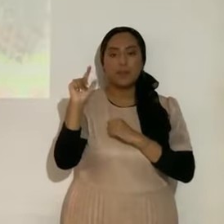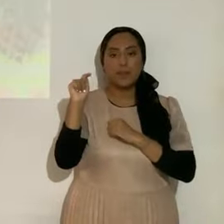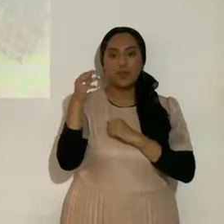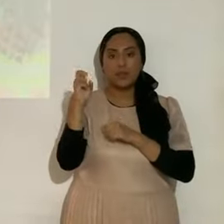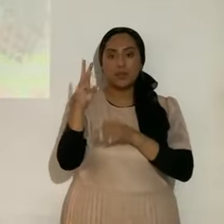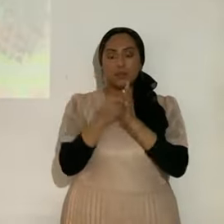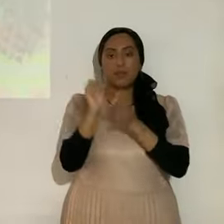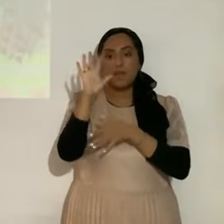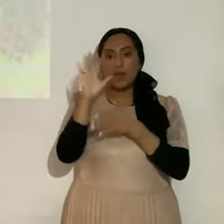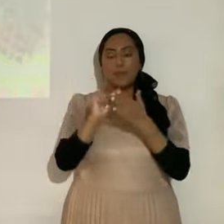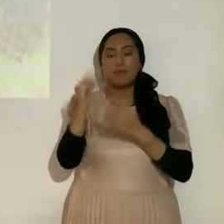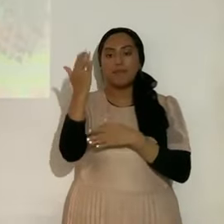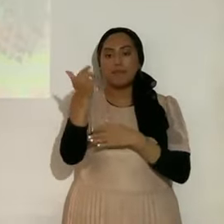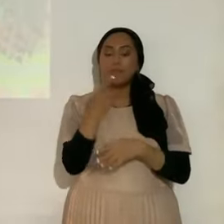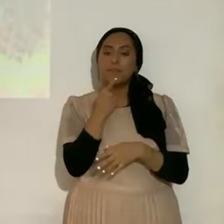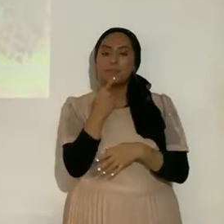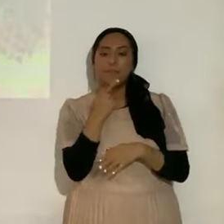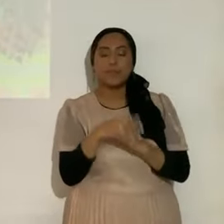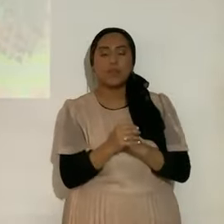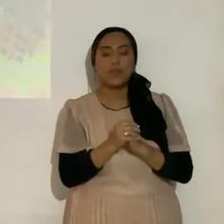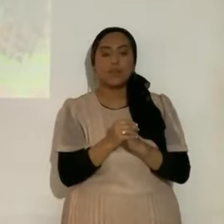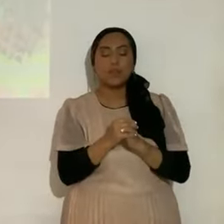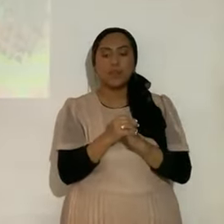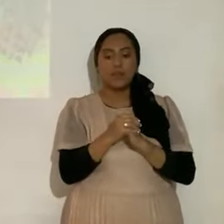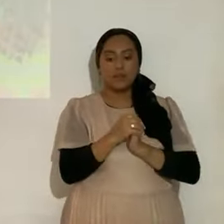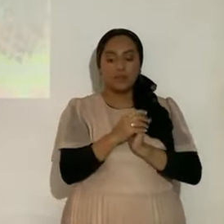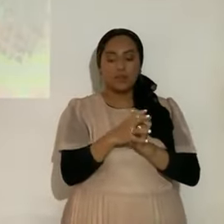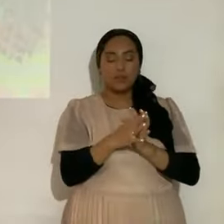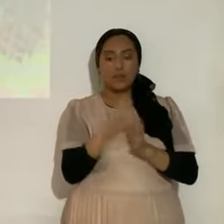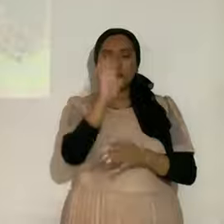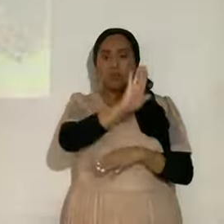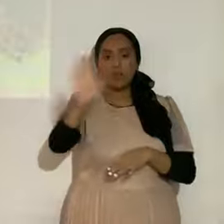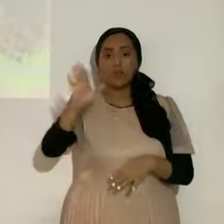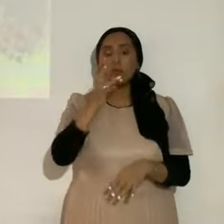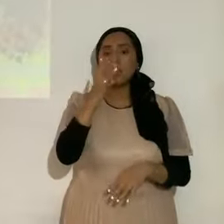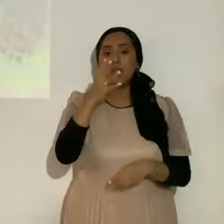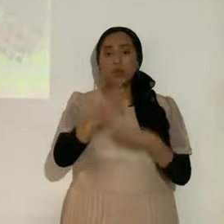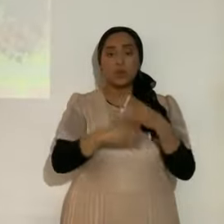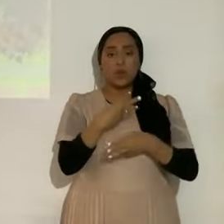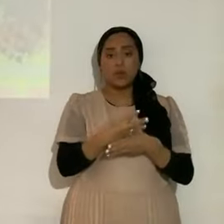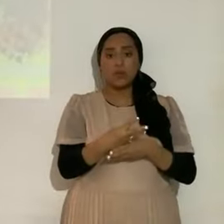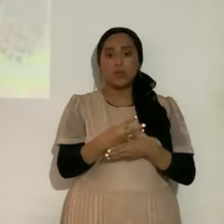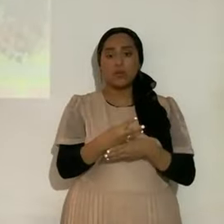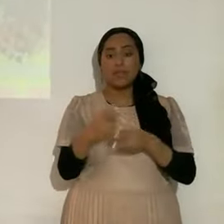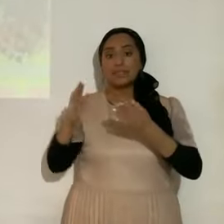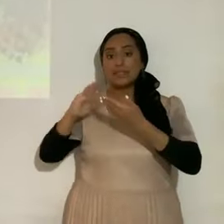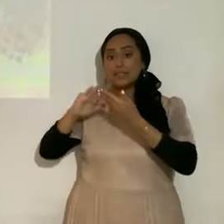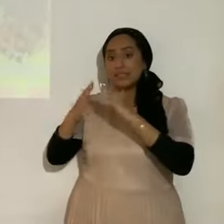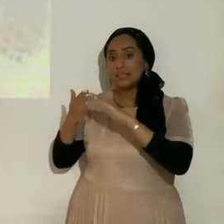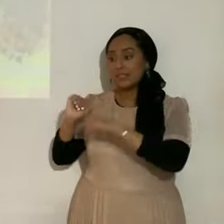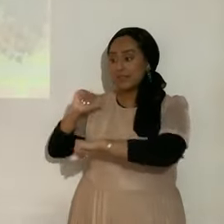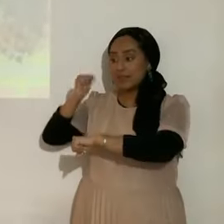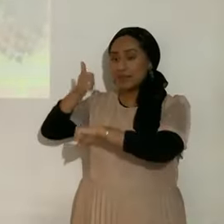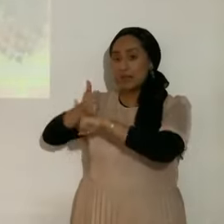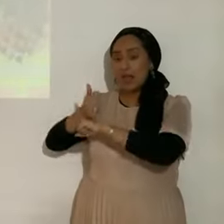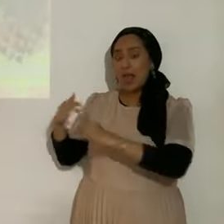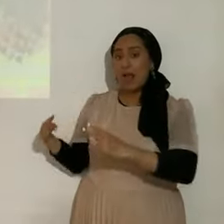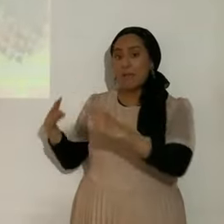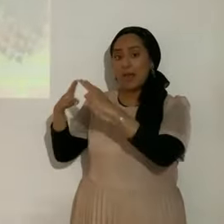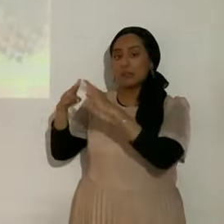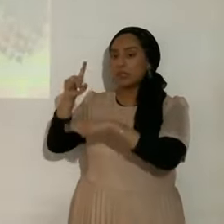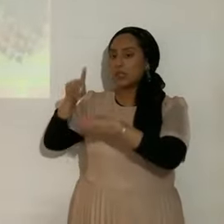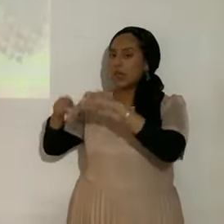verso 15 dice así. Dice, del 14 dice así. Vosotros sois la luz del mundo. Una ciudad asentada sobre un monte no se